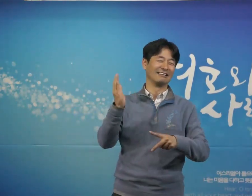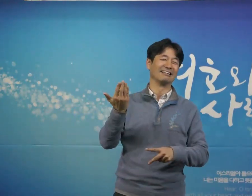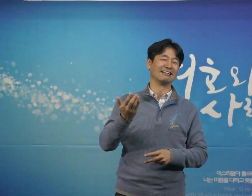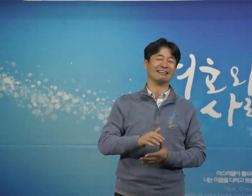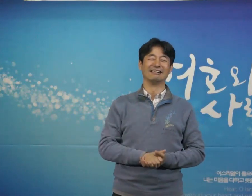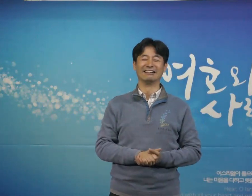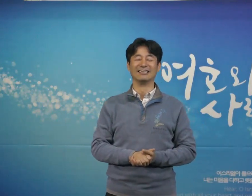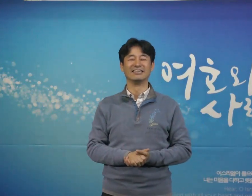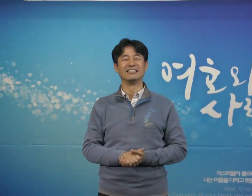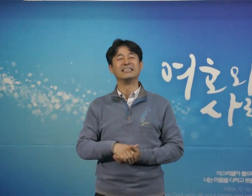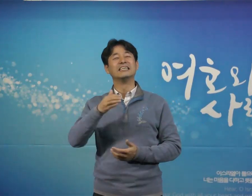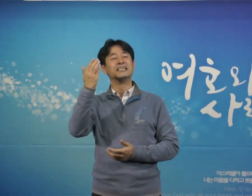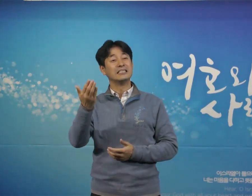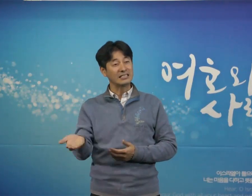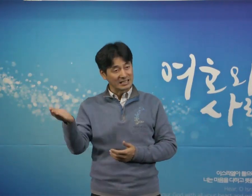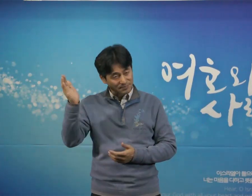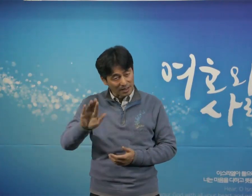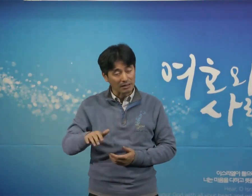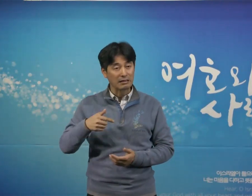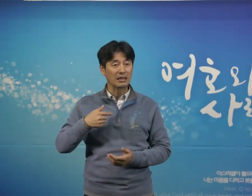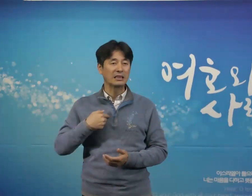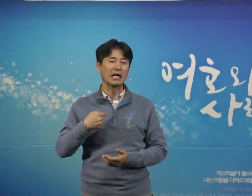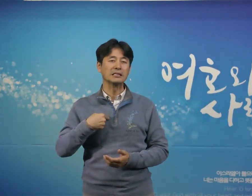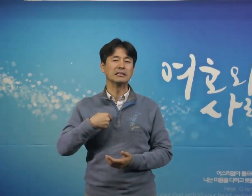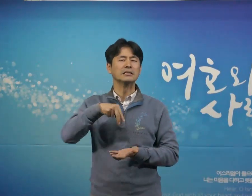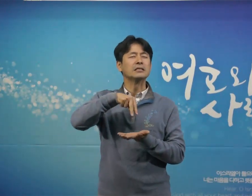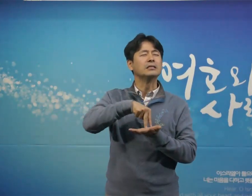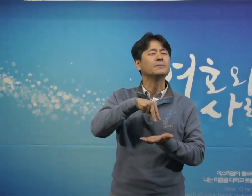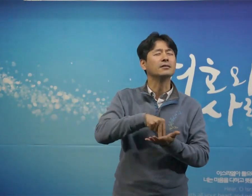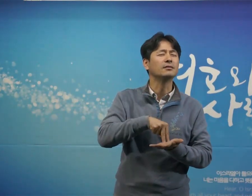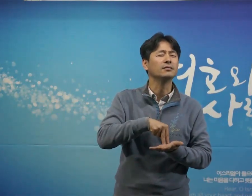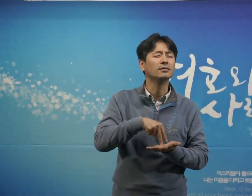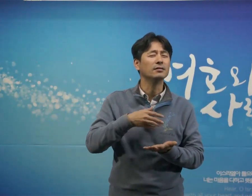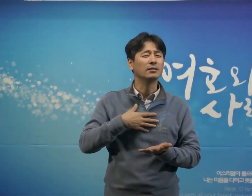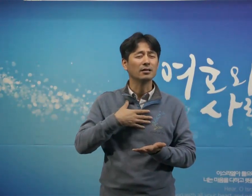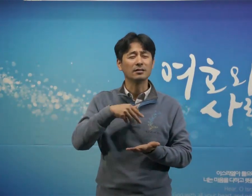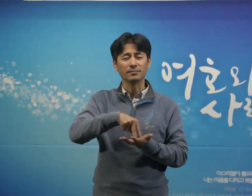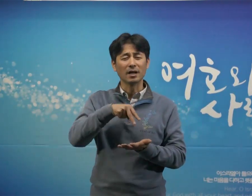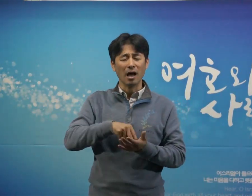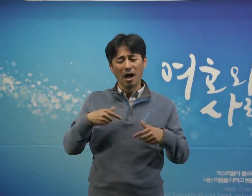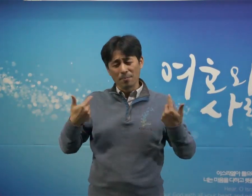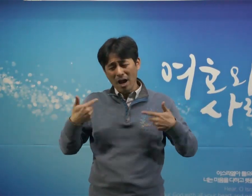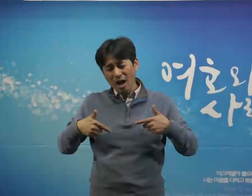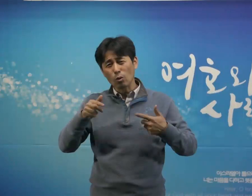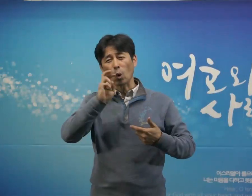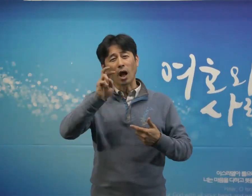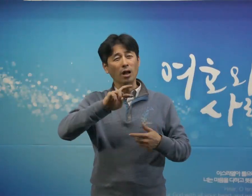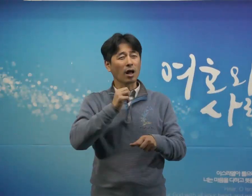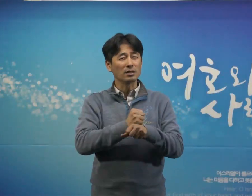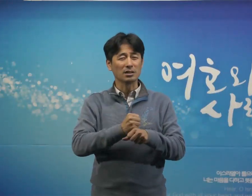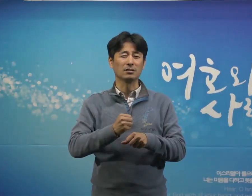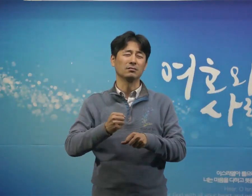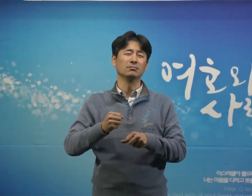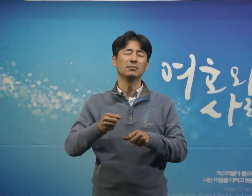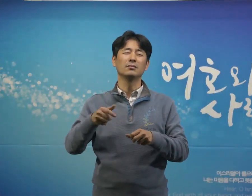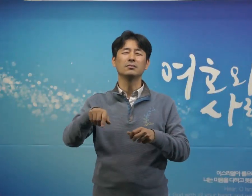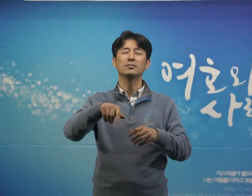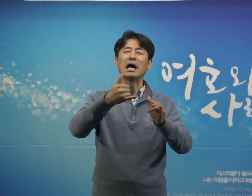있다라고 말했는데 그 말씀 처음에 이해하지 못했지만 지금은 사실 이해가 됩니다. 그런데 제가